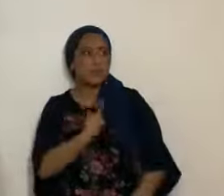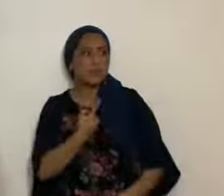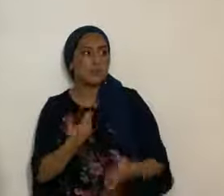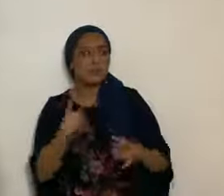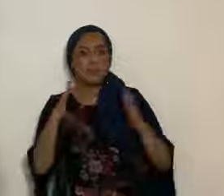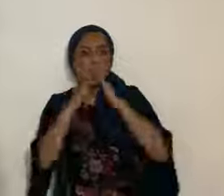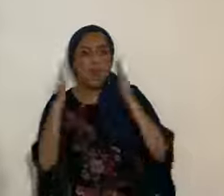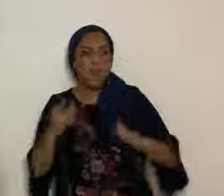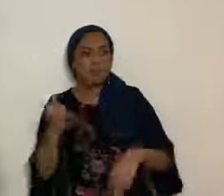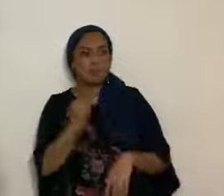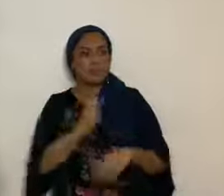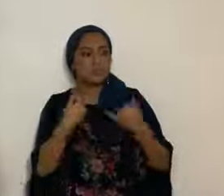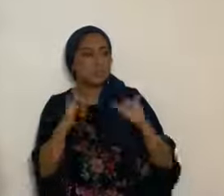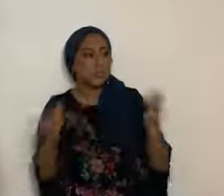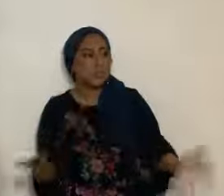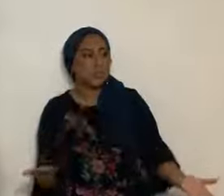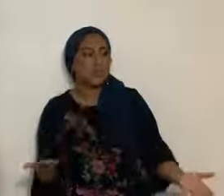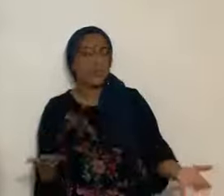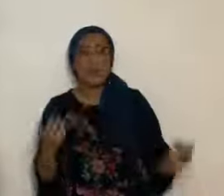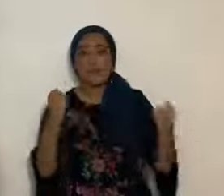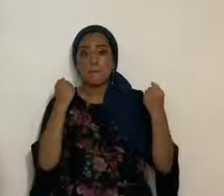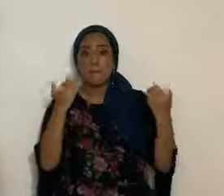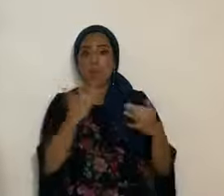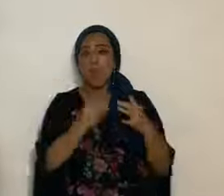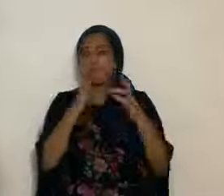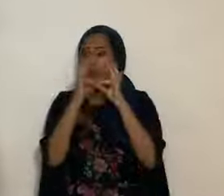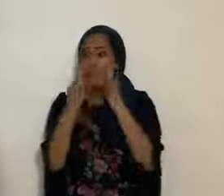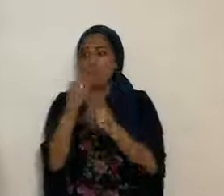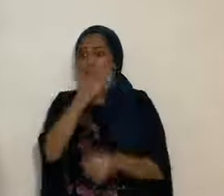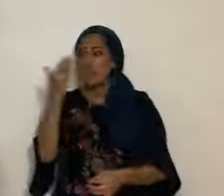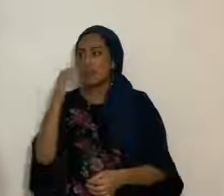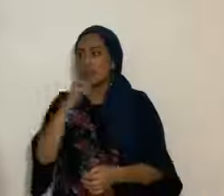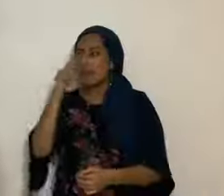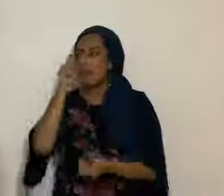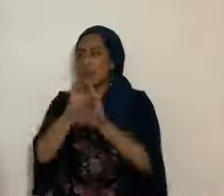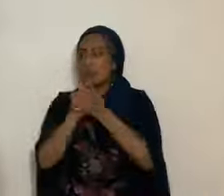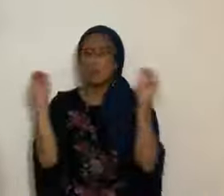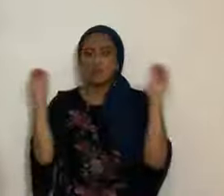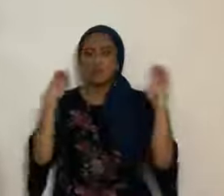casas, porque muchos de nuestros familiares aún no aceptan.